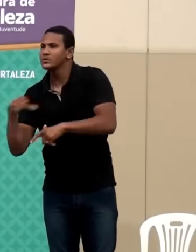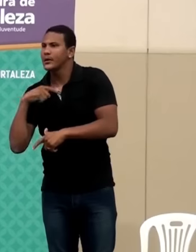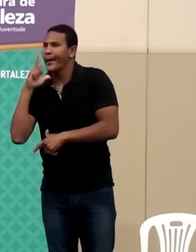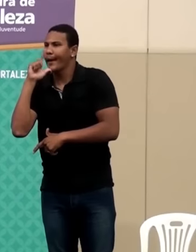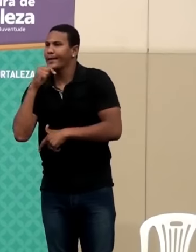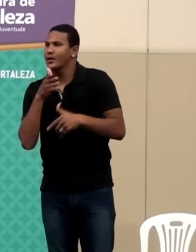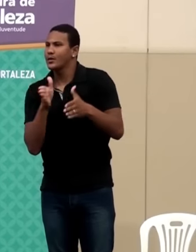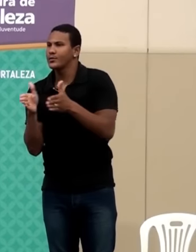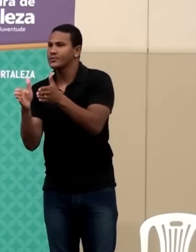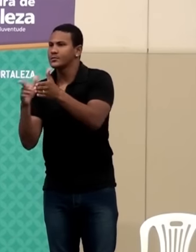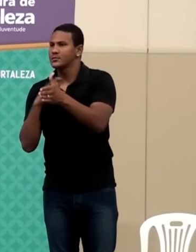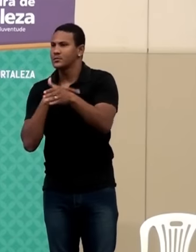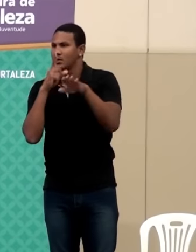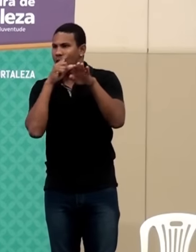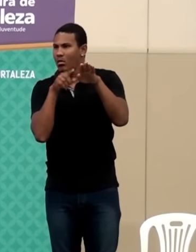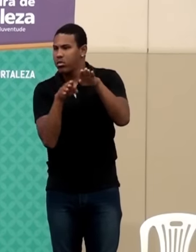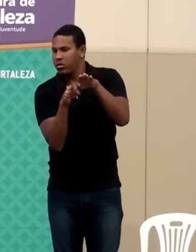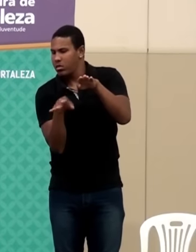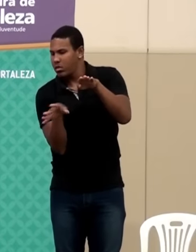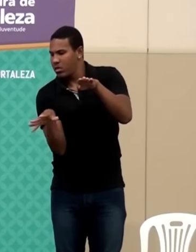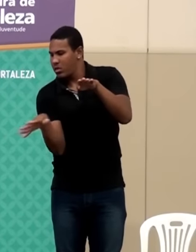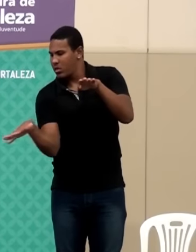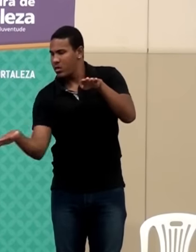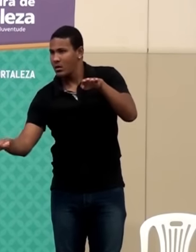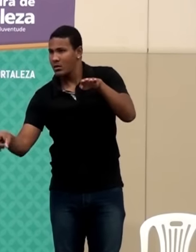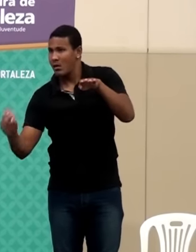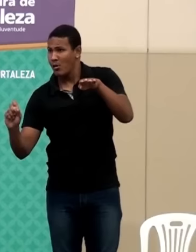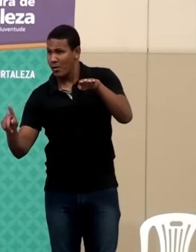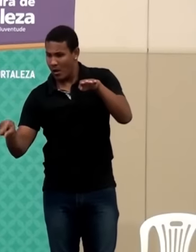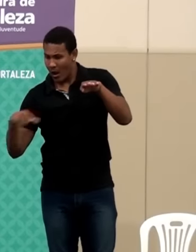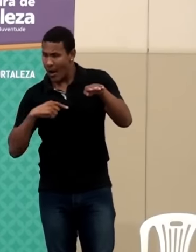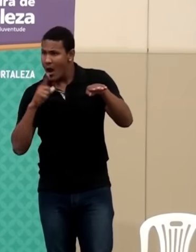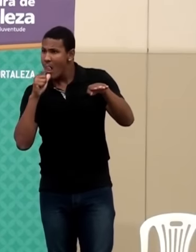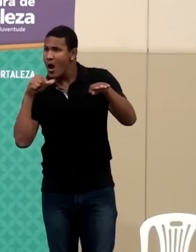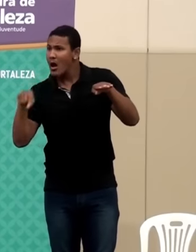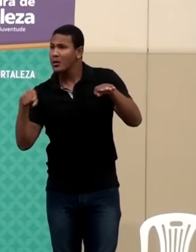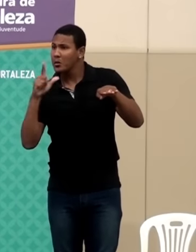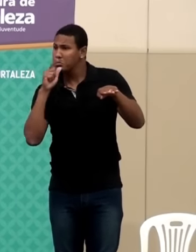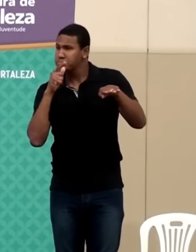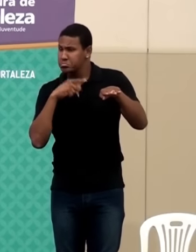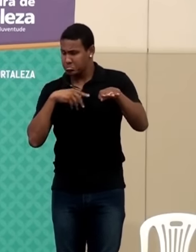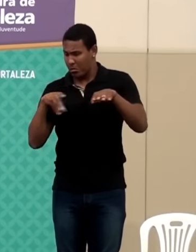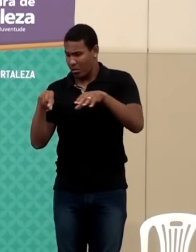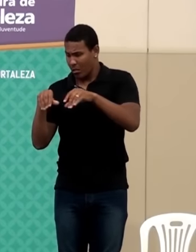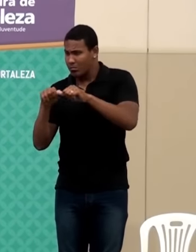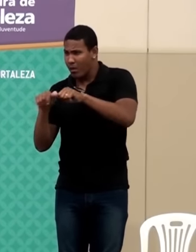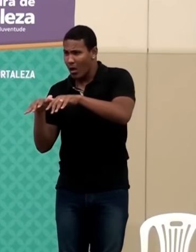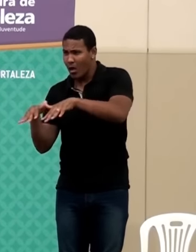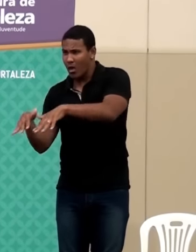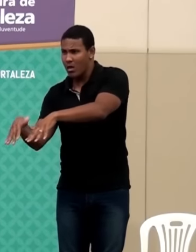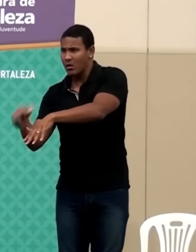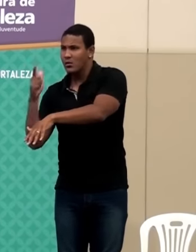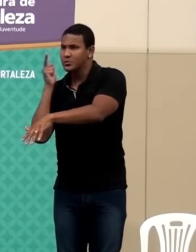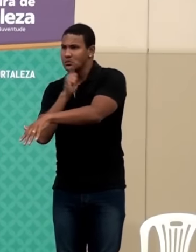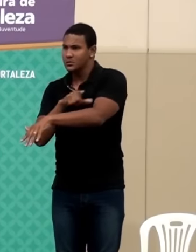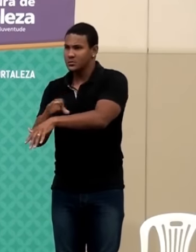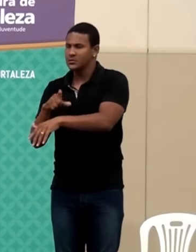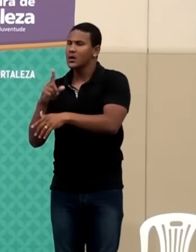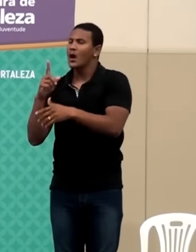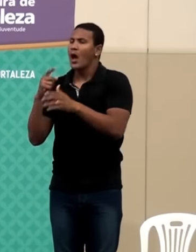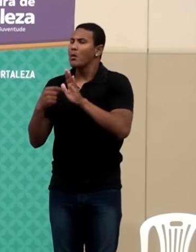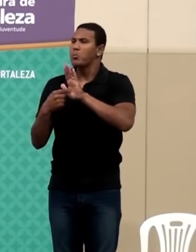onde a carreta, na verdade, tombou. A água desse rio, na região do acidente, apresentou-se.